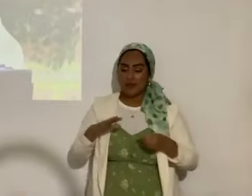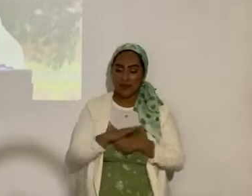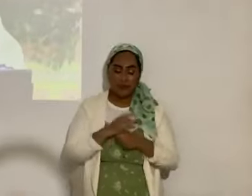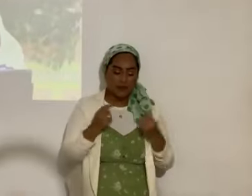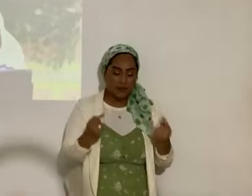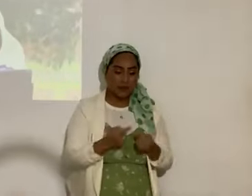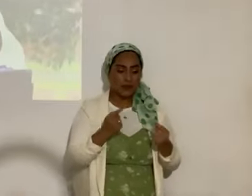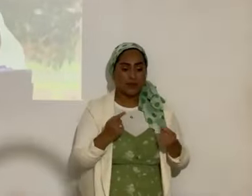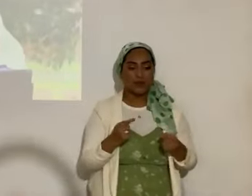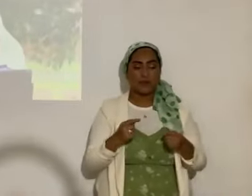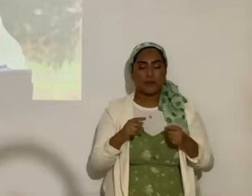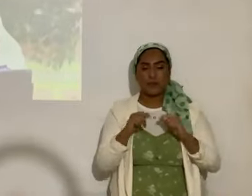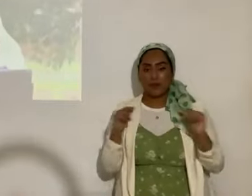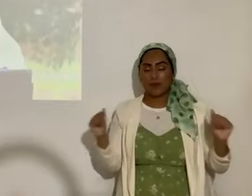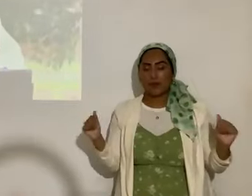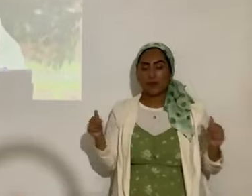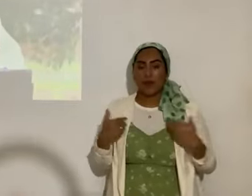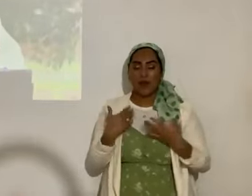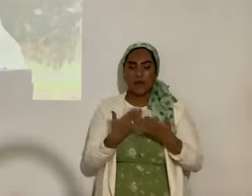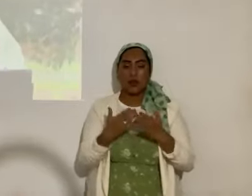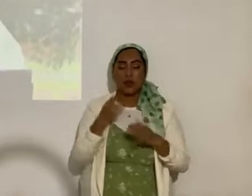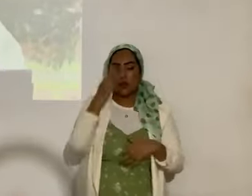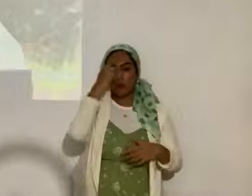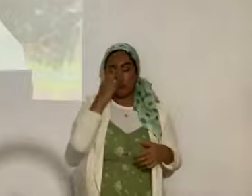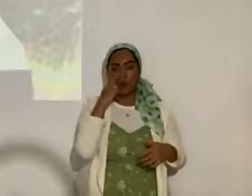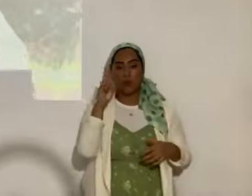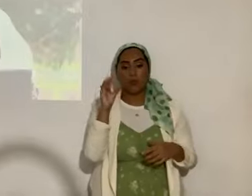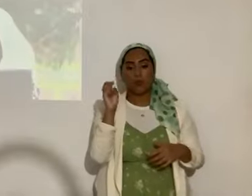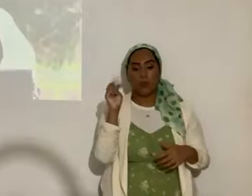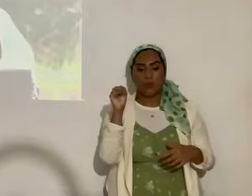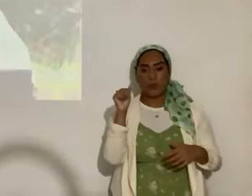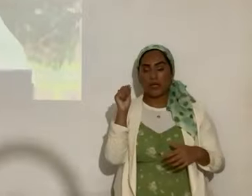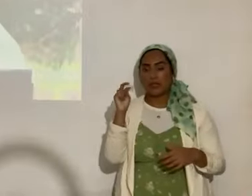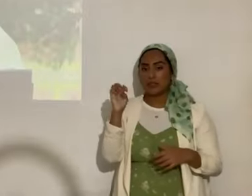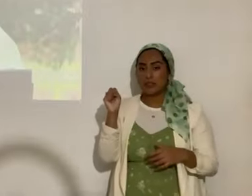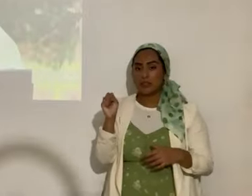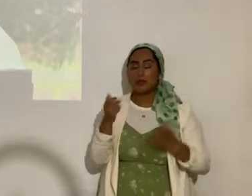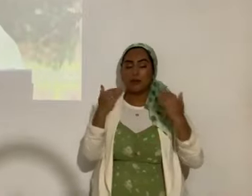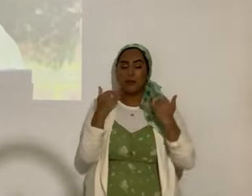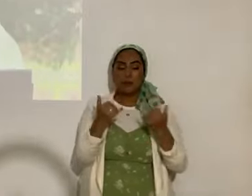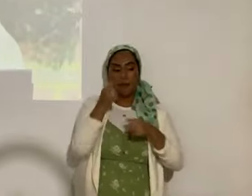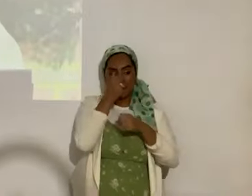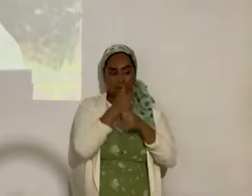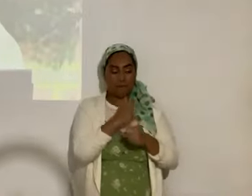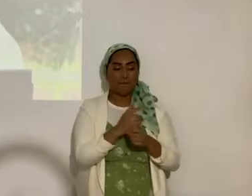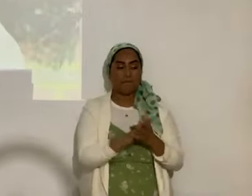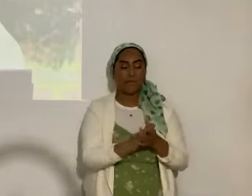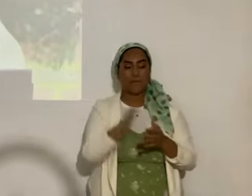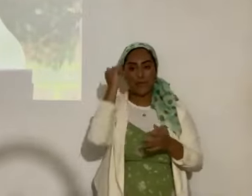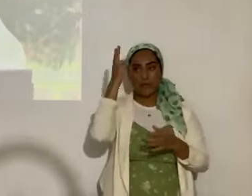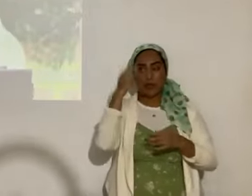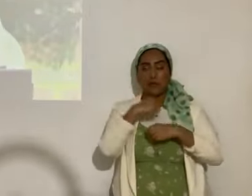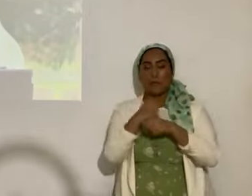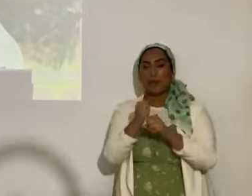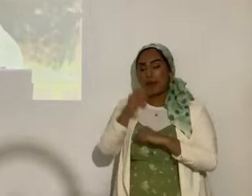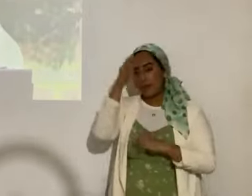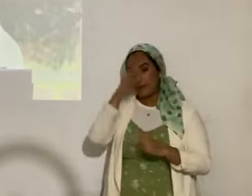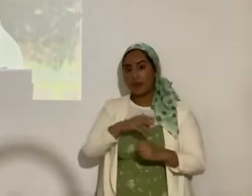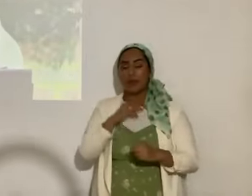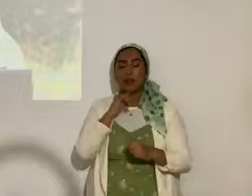de injusticias abominaciones etcétera eso está la carta a los romanos entonces hermanos el ojo que Yahweh creó al hombre